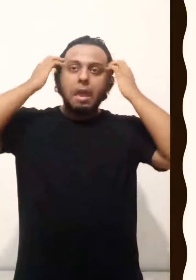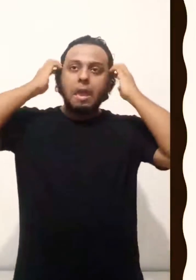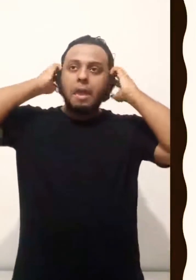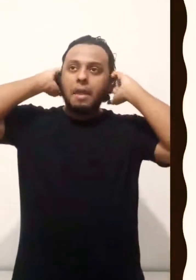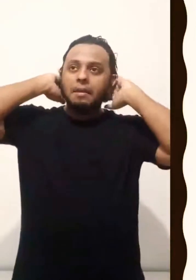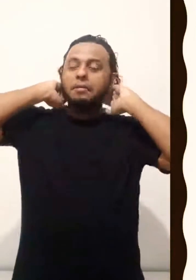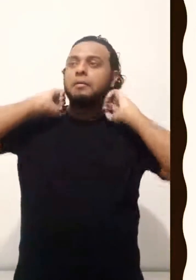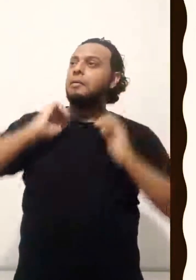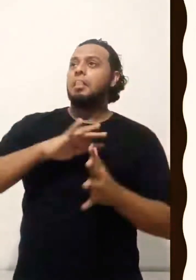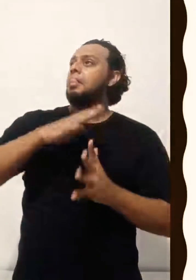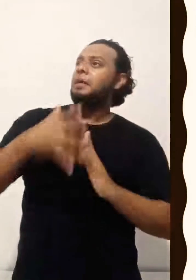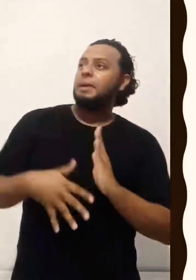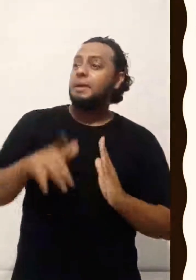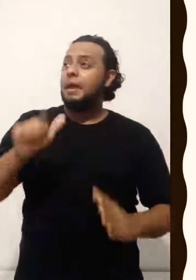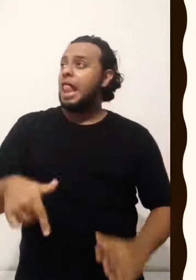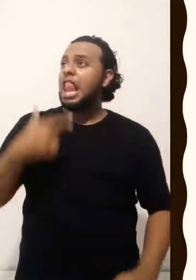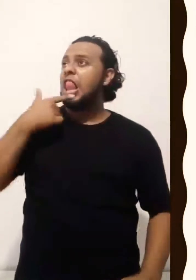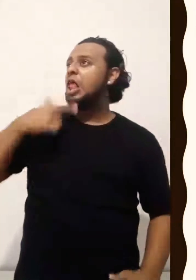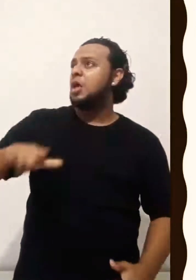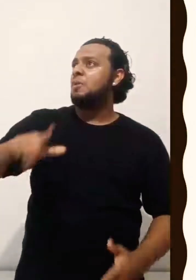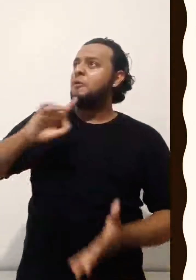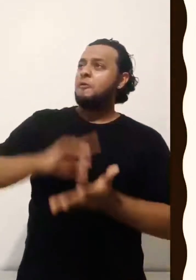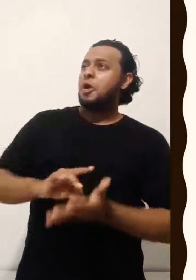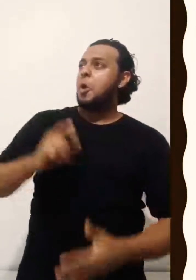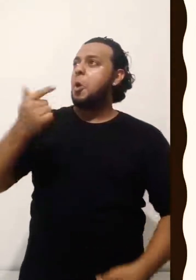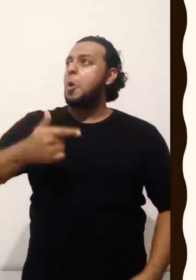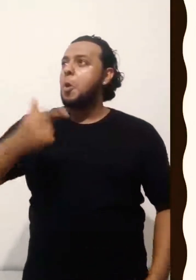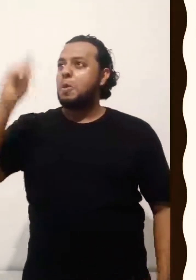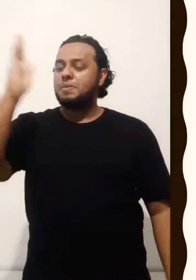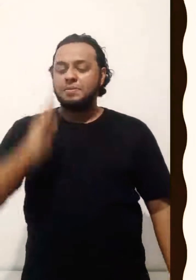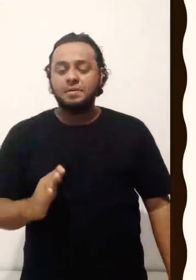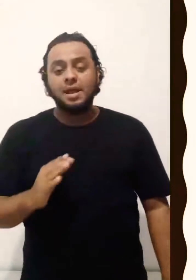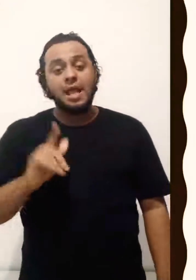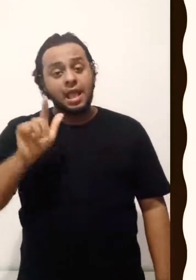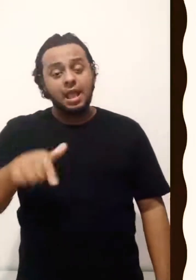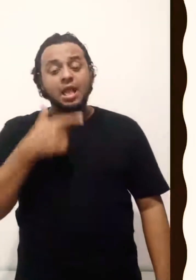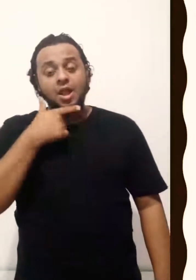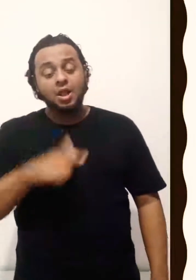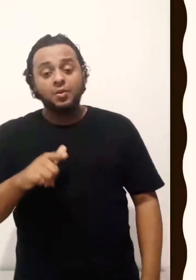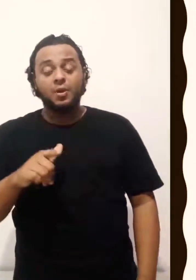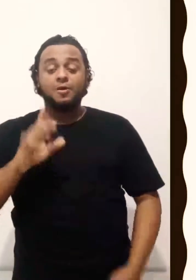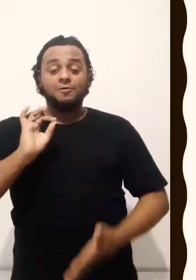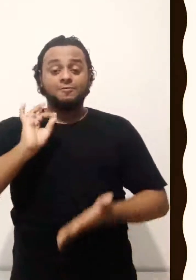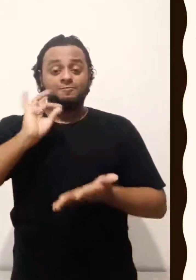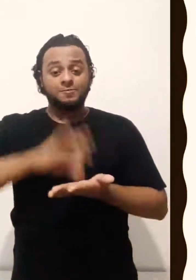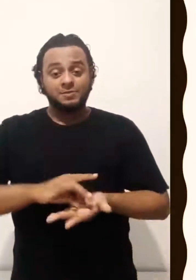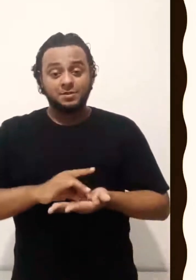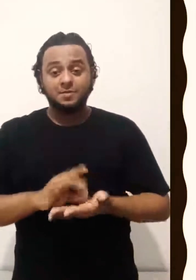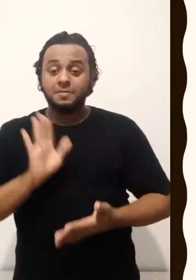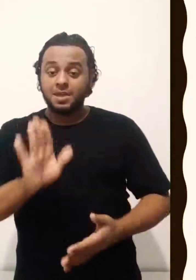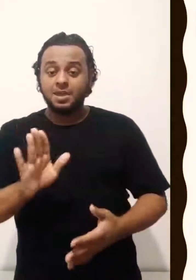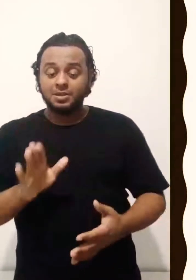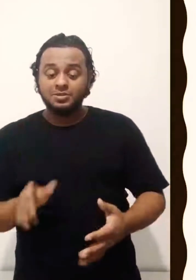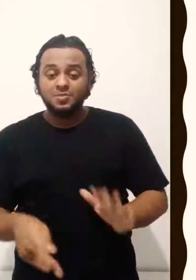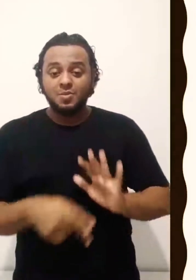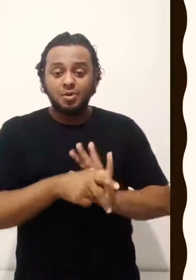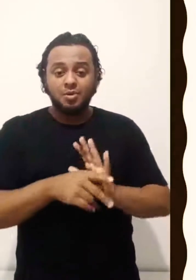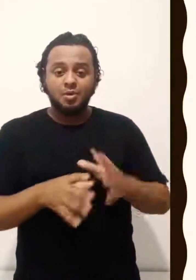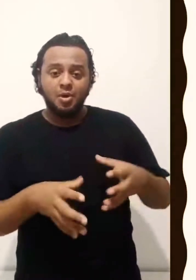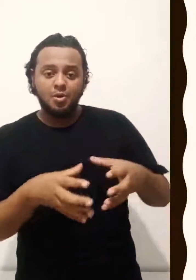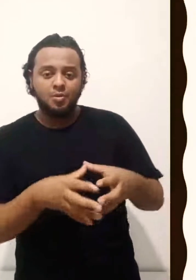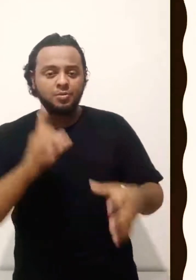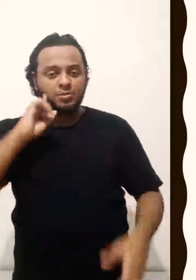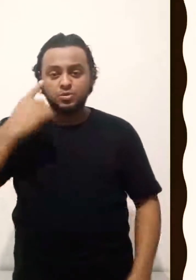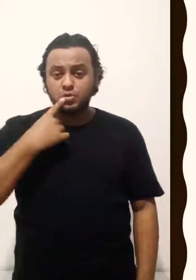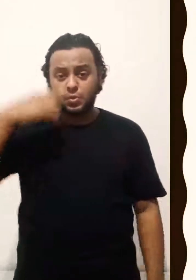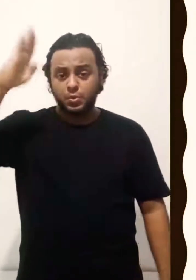Libras é a segunda língua oficial do Brasil. Ela é uma língua oficial, mas é a língua oficial da comunidade